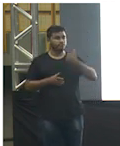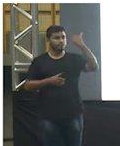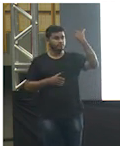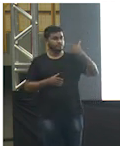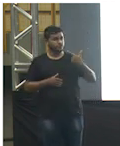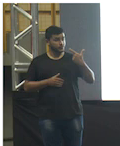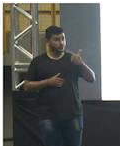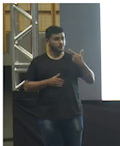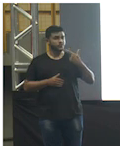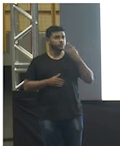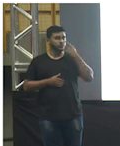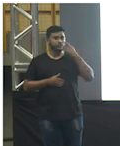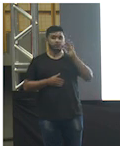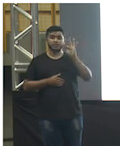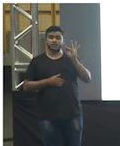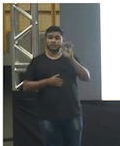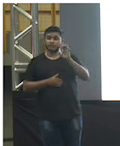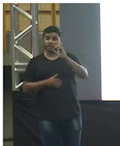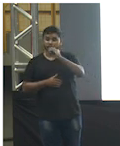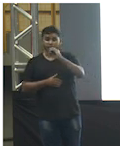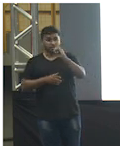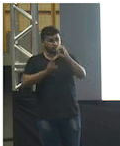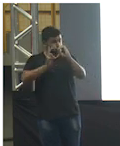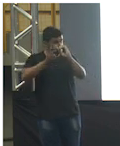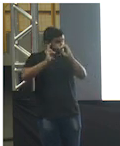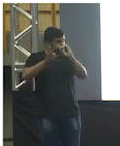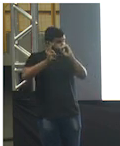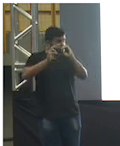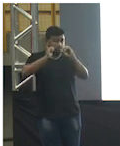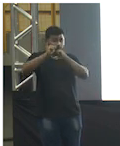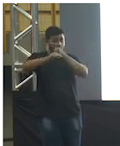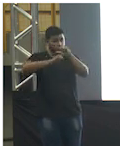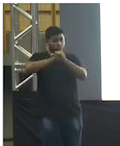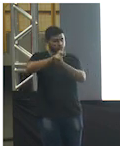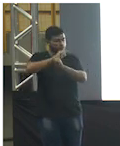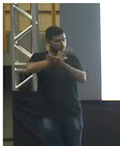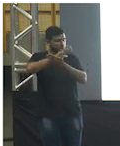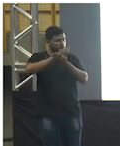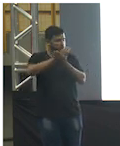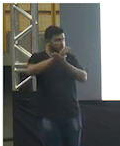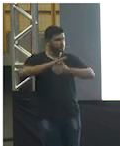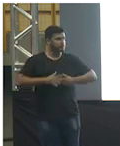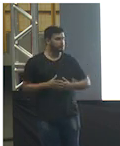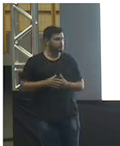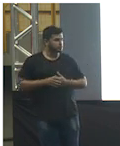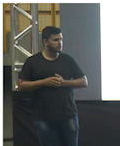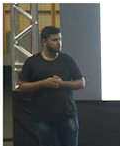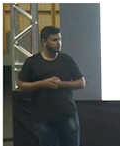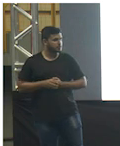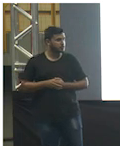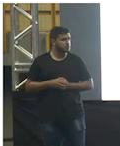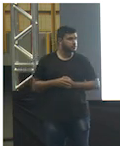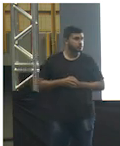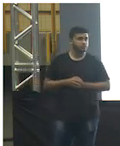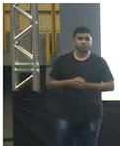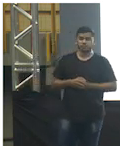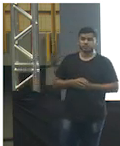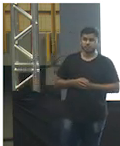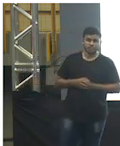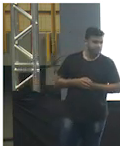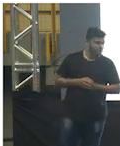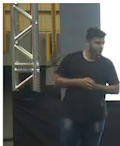você vai deixar a segunda reação do jeito que ela está. Você não muda. Qual a única reação química que tem